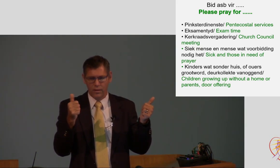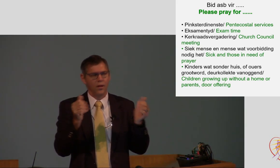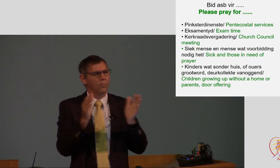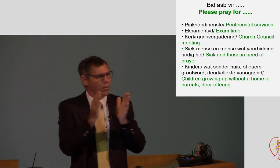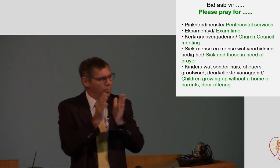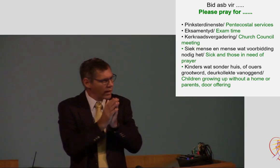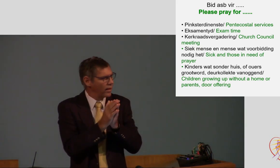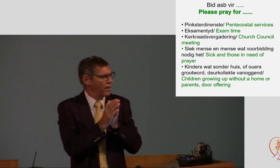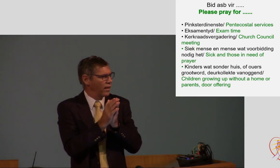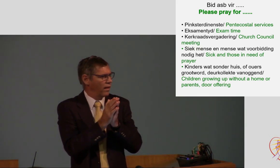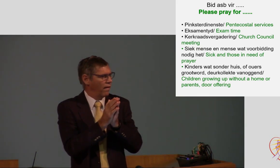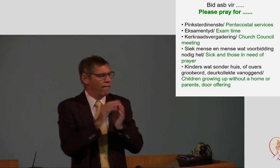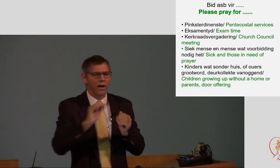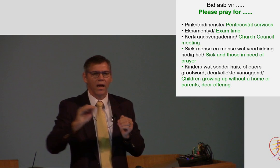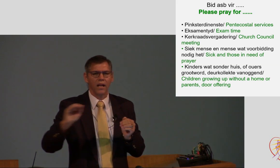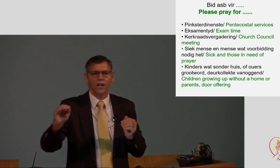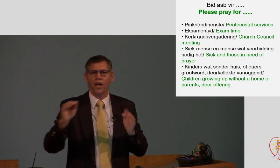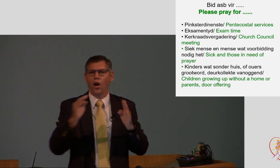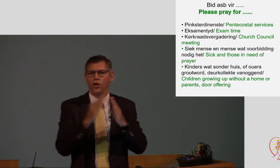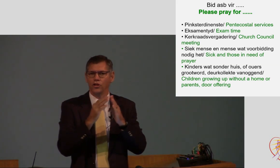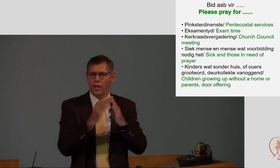Maar bid vir kinderhuise.